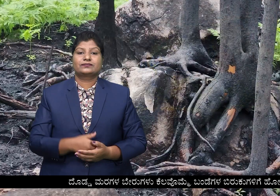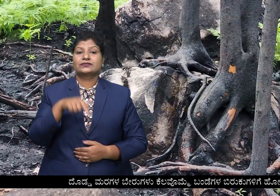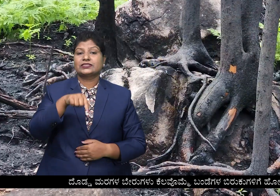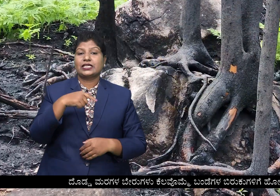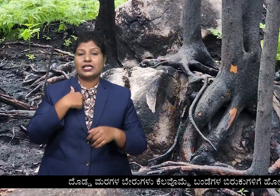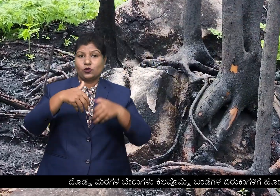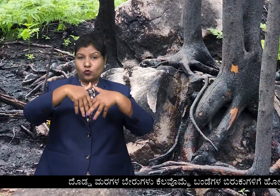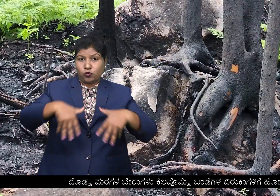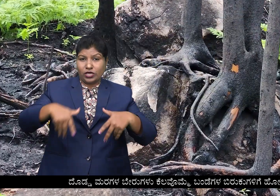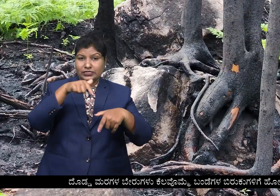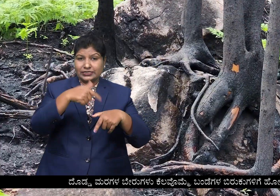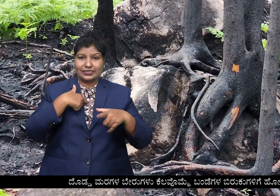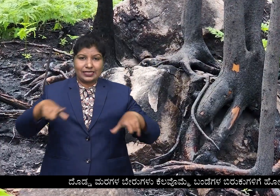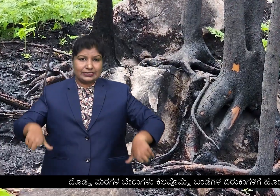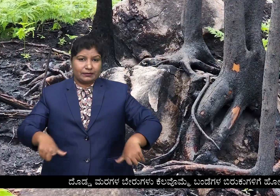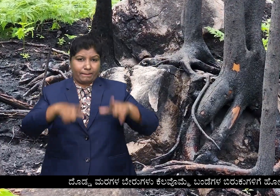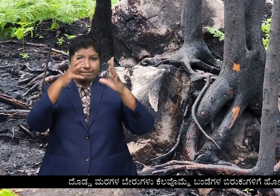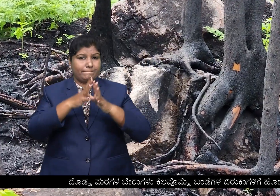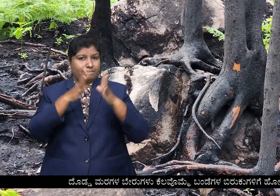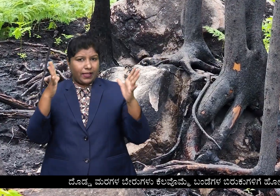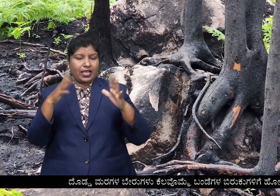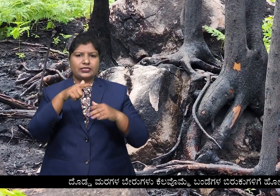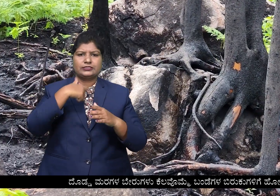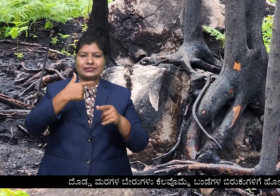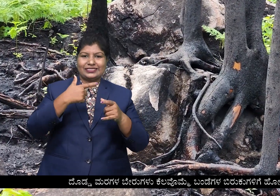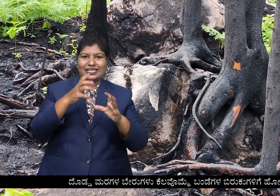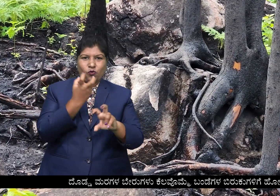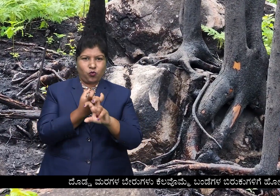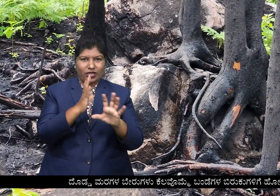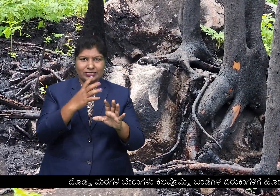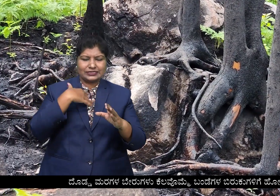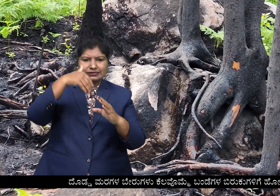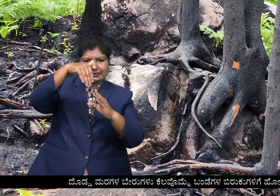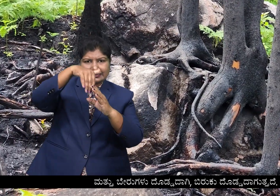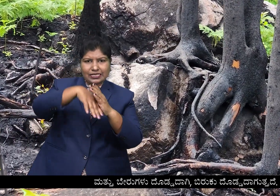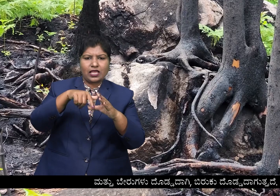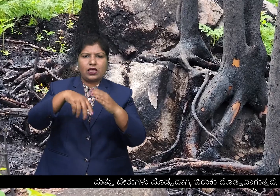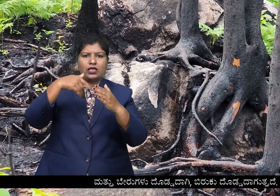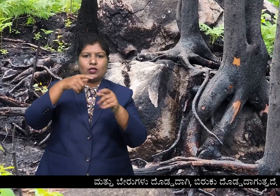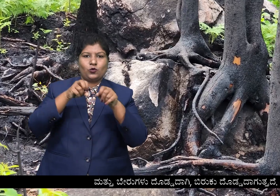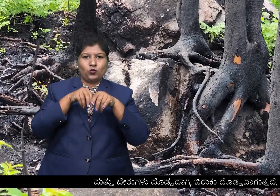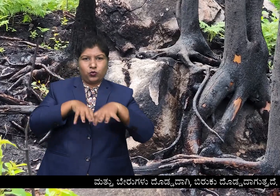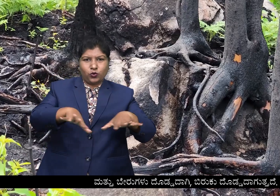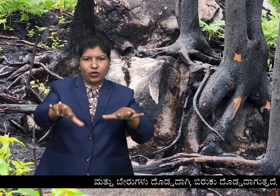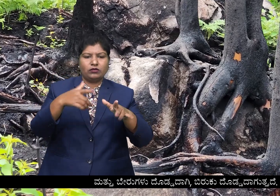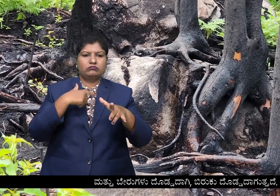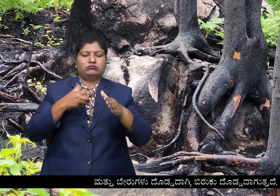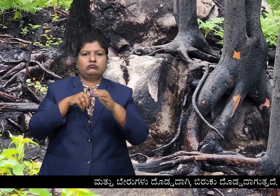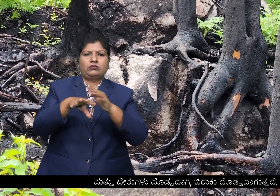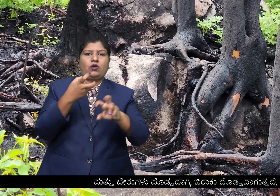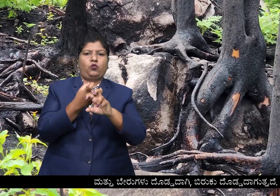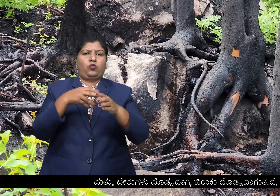ದೊಡ್ಡ ಮರಗಳ ಬೇರುಗಳು ಕೆಲವೊಮ್ಮೆ ಬಂಡೆಗಳ ಬಿರುಕುಗಳಿಗೆ ಹೋಗುತ್ತವೆ. ಈ ಬೇರುಗಳು ದೊಡ್ಡದಾಗಿ